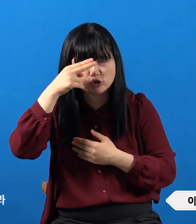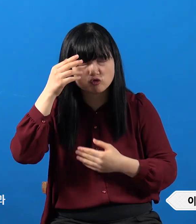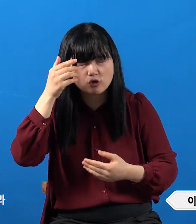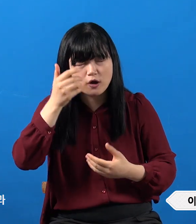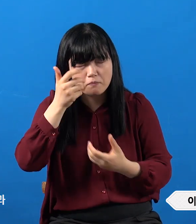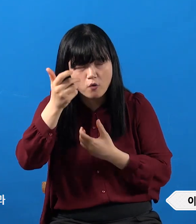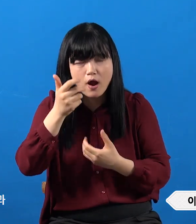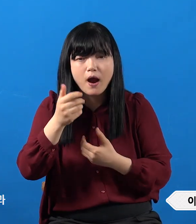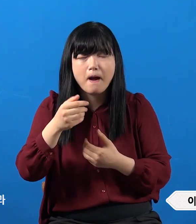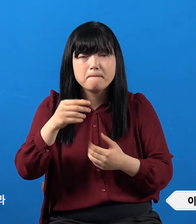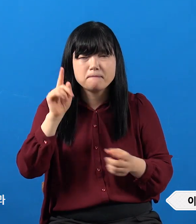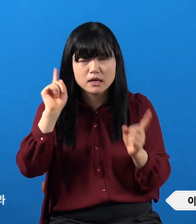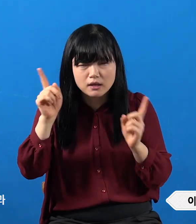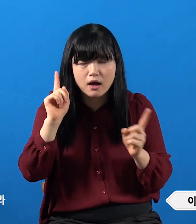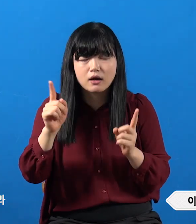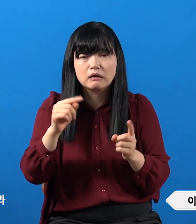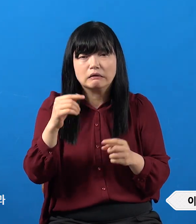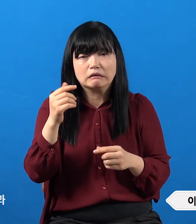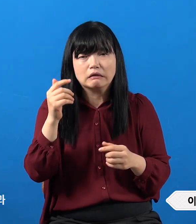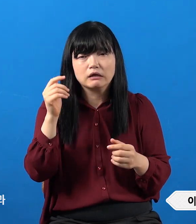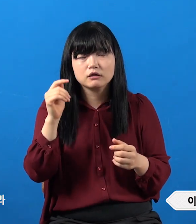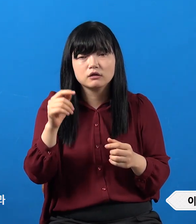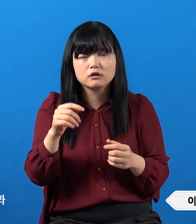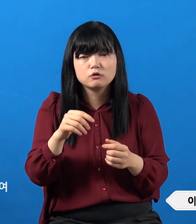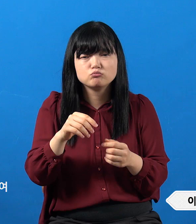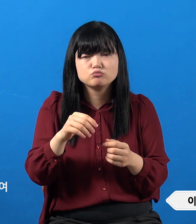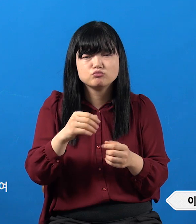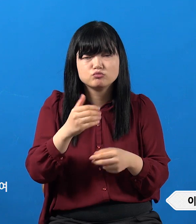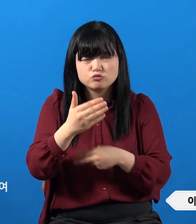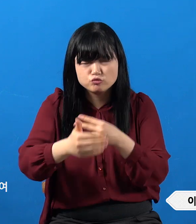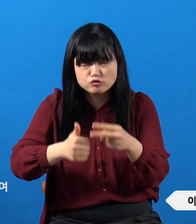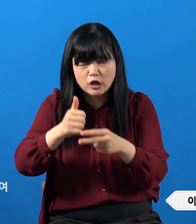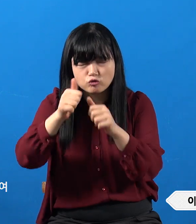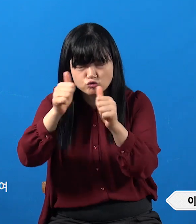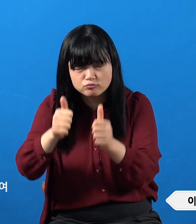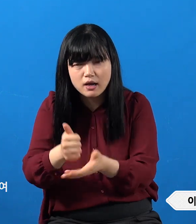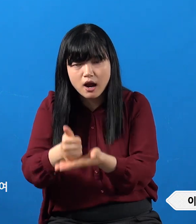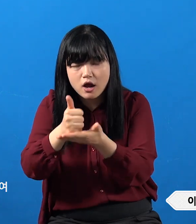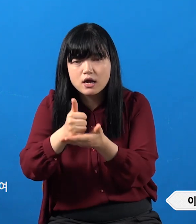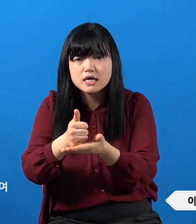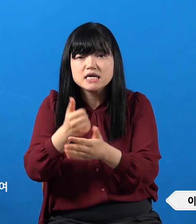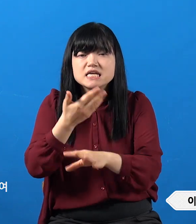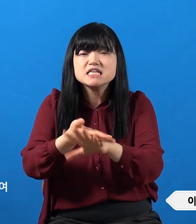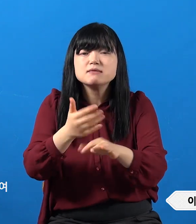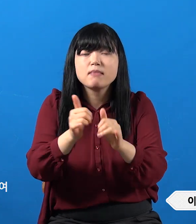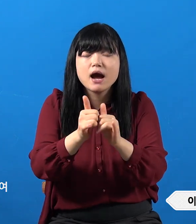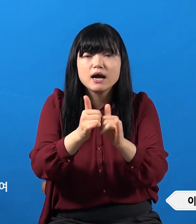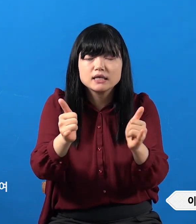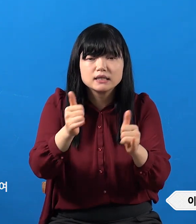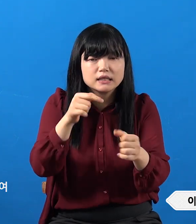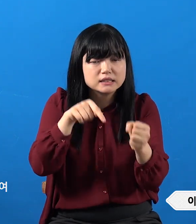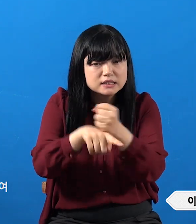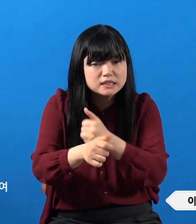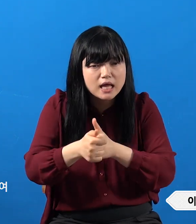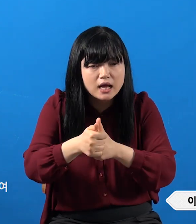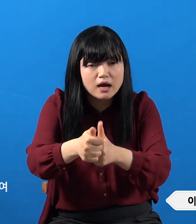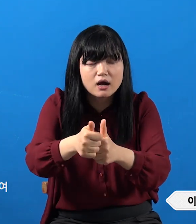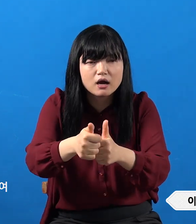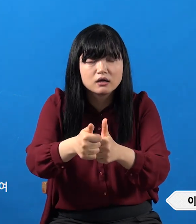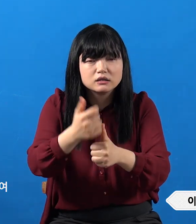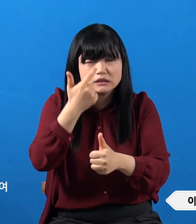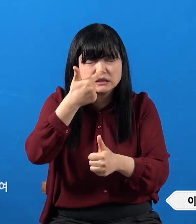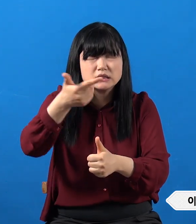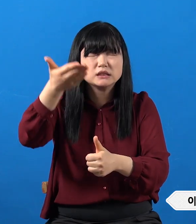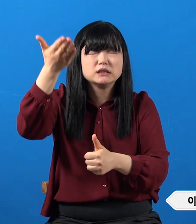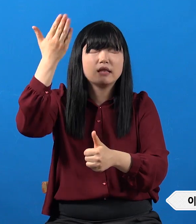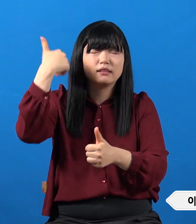술취함과 방탕과 향락과 무법한 우상숭배를 하여 이방인의 뜻을 따라 행한 것은